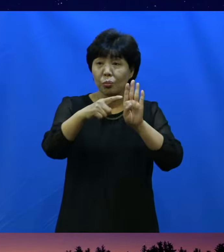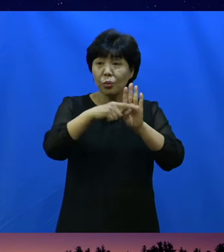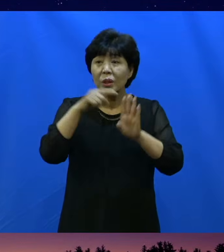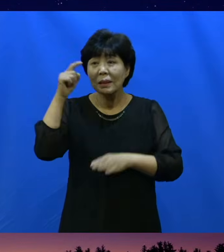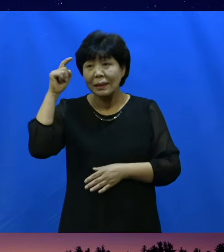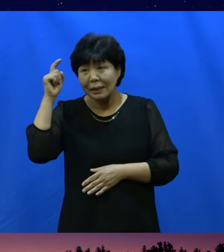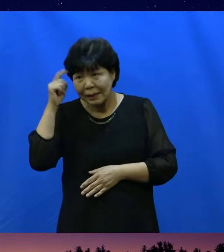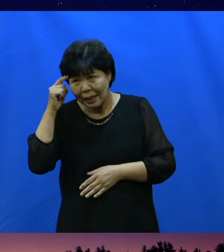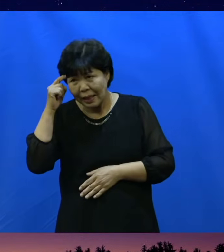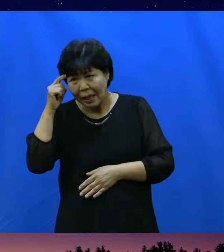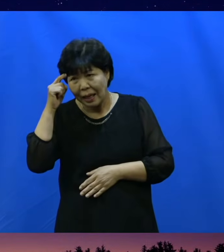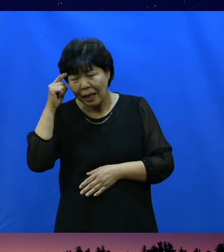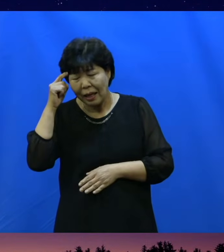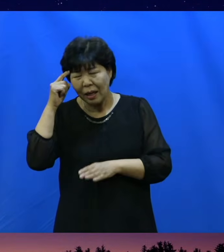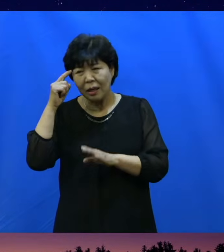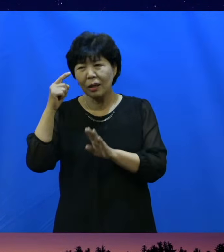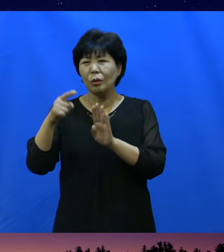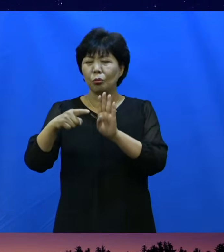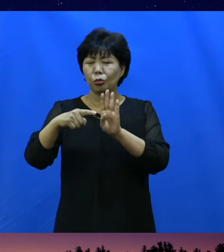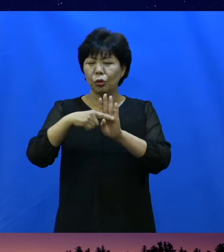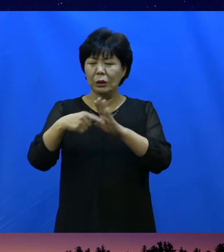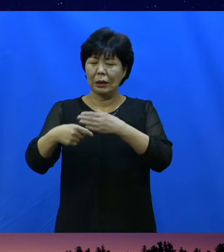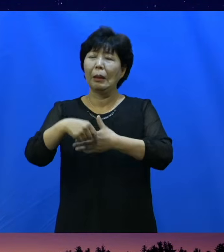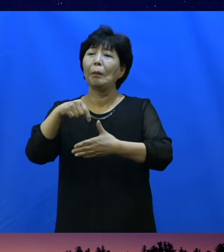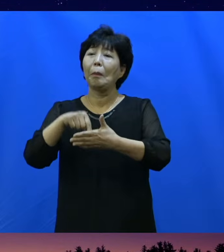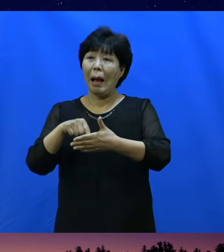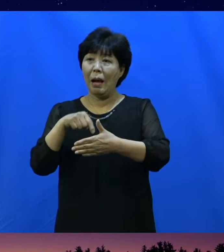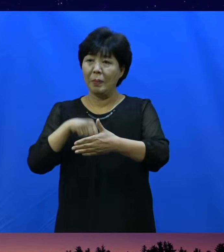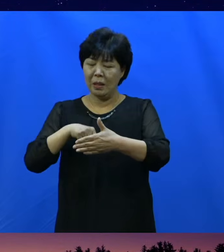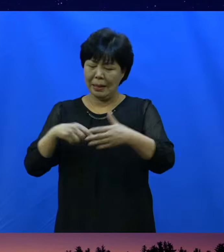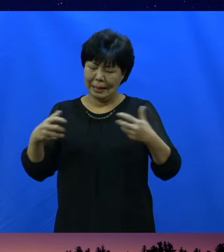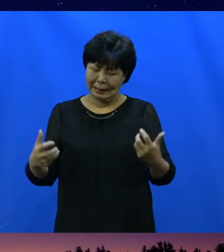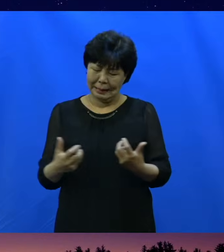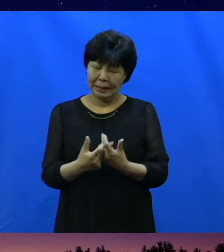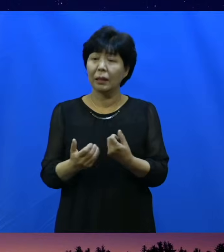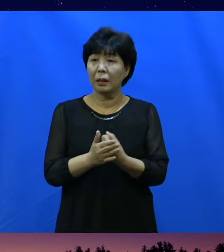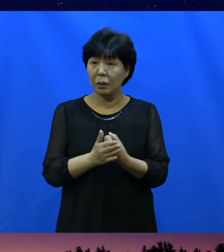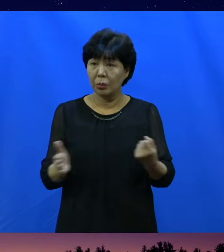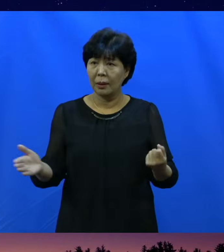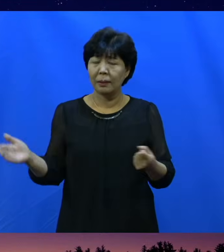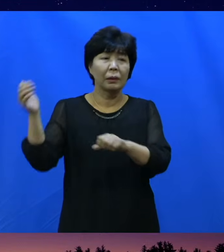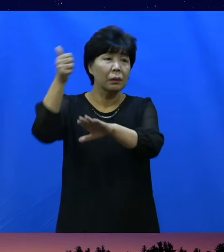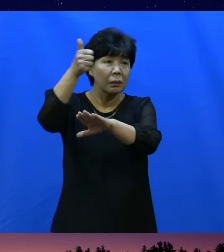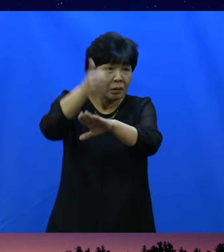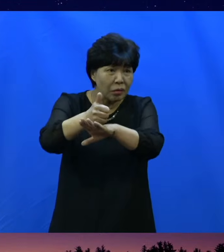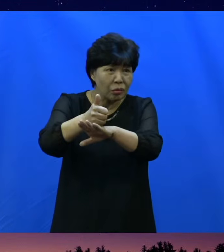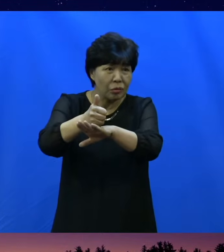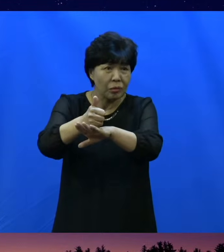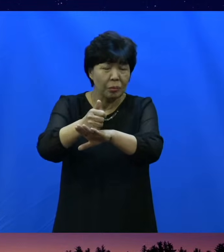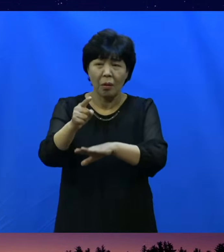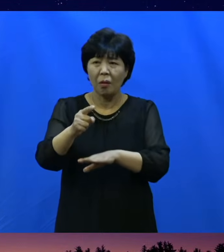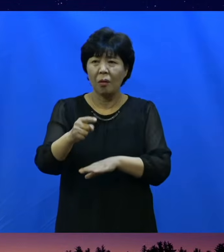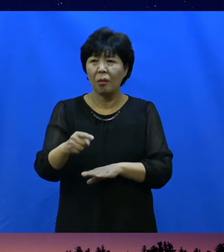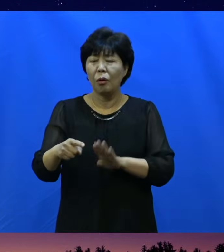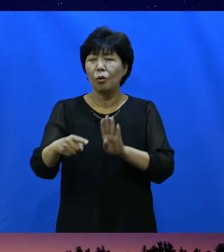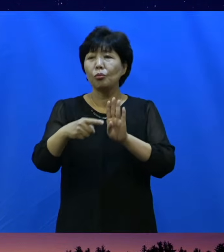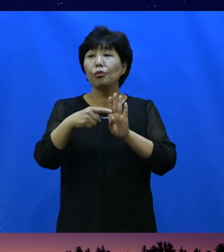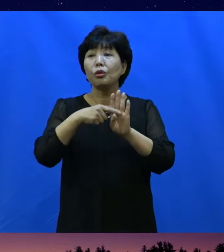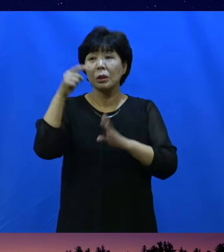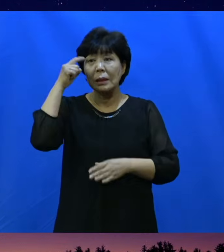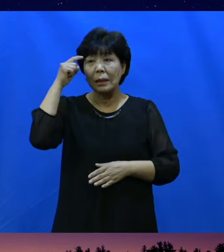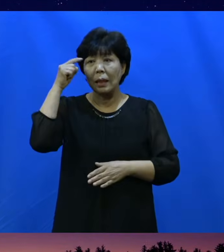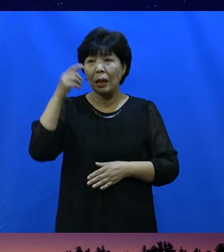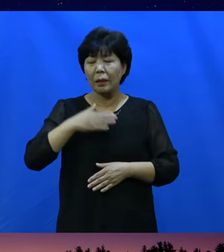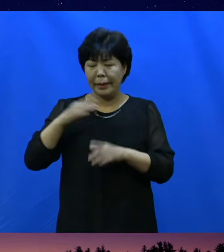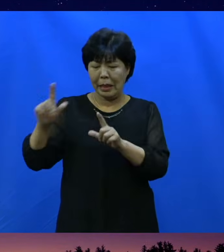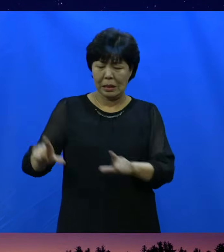생각과 부정적인 그런 마음들이 내 안에 지배하고 있으니까 결국은 그 부정적인 생각이 내 삶에 영향을 끼치는